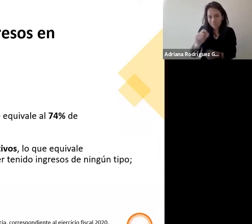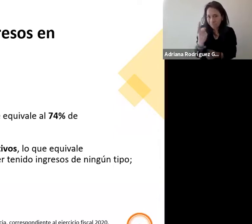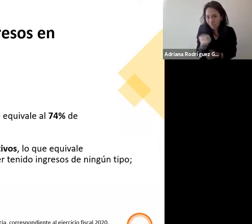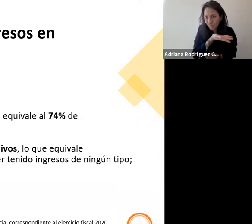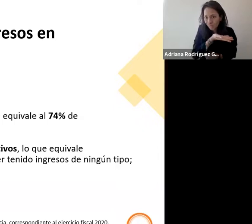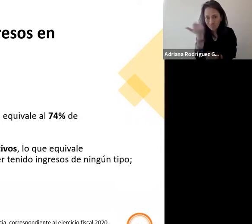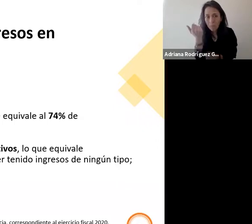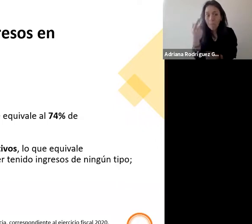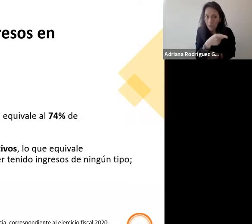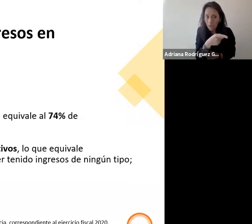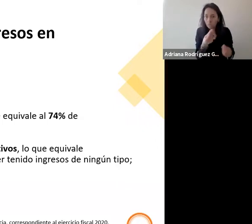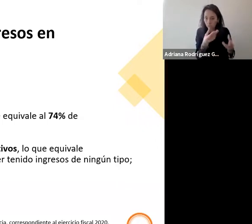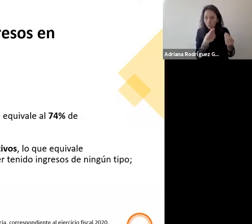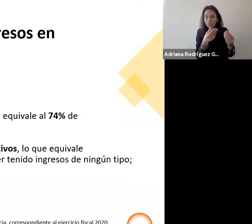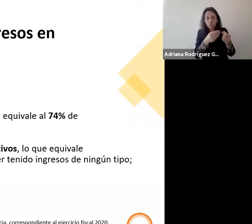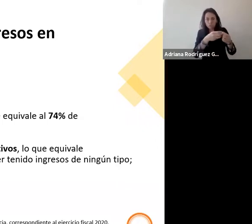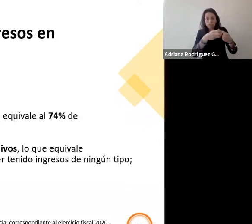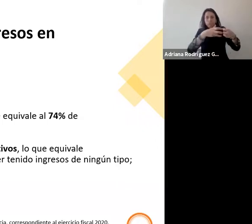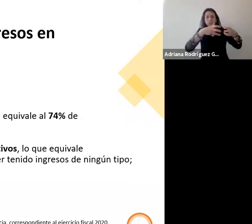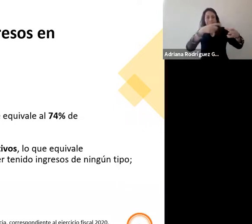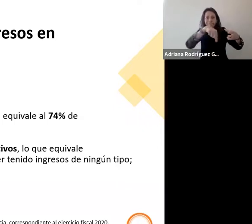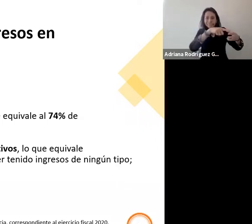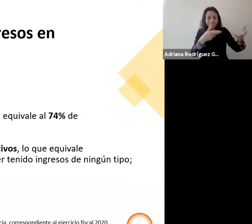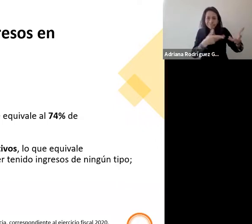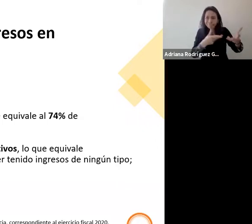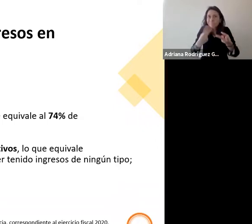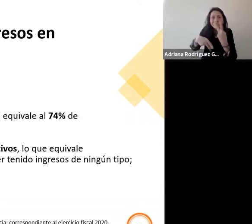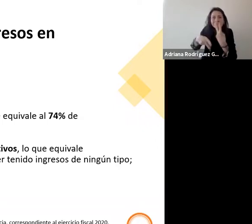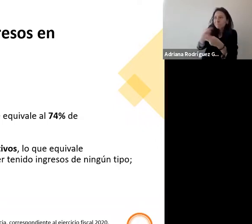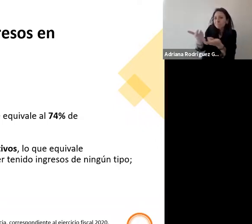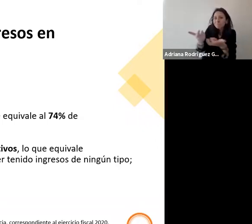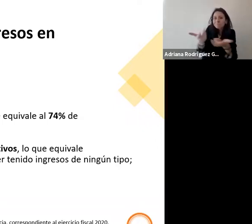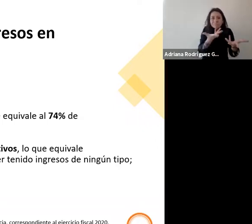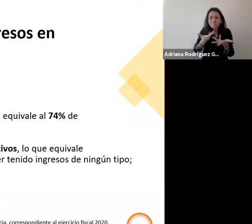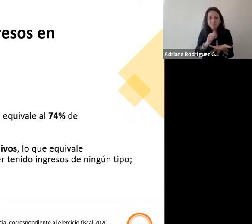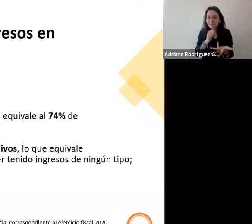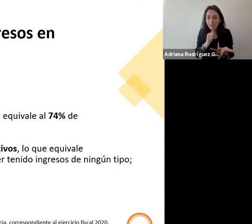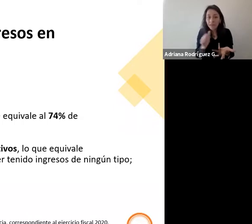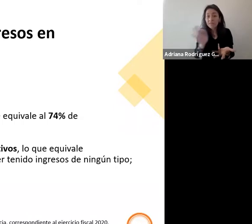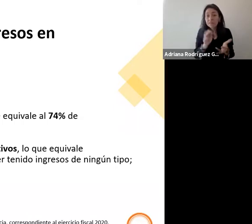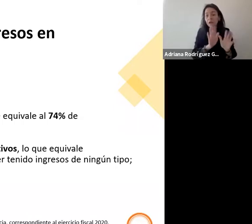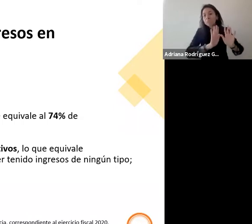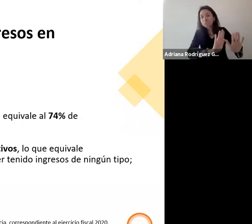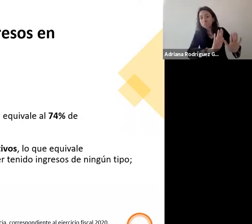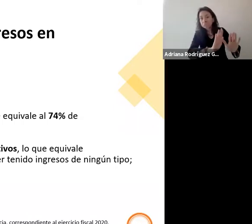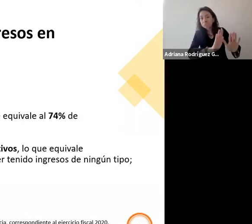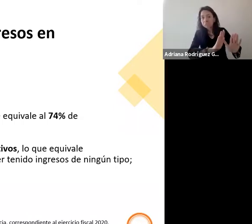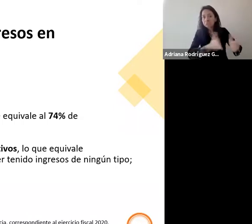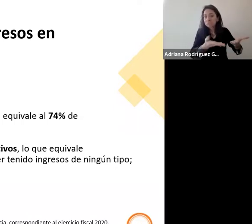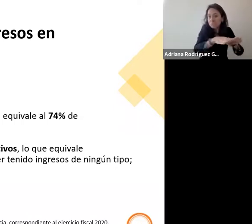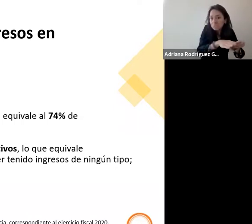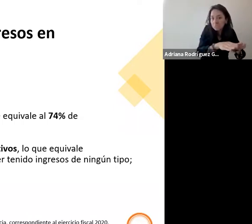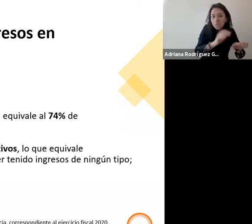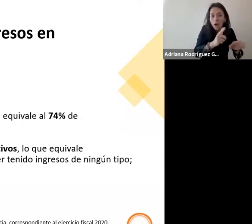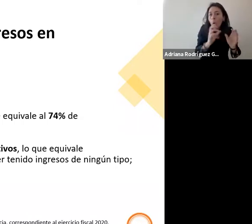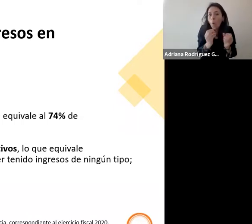detenido, cuya actividad se ha detenido por no tener ningún ingreso o por no haber recibido donativos deducibles de impuestos.